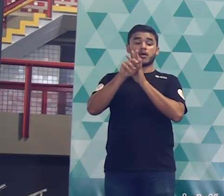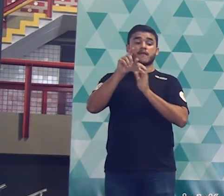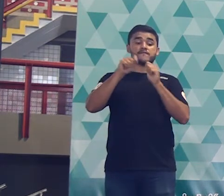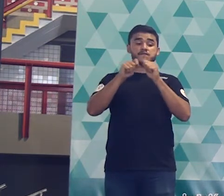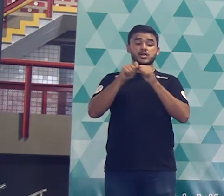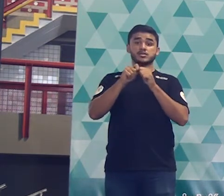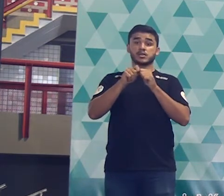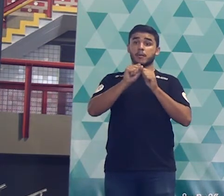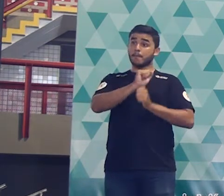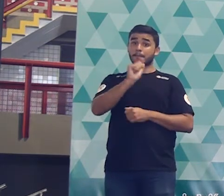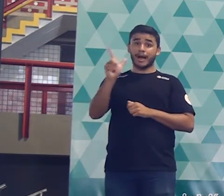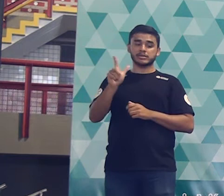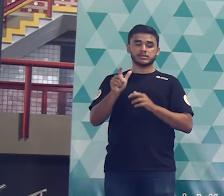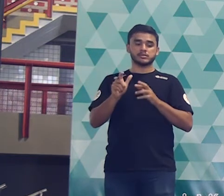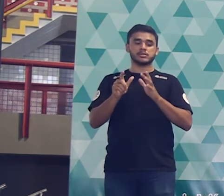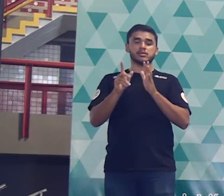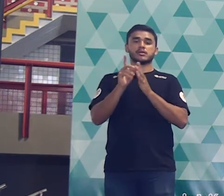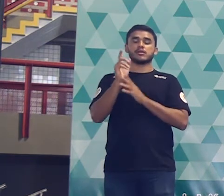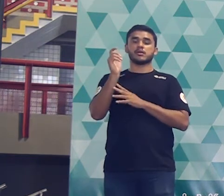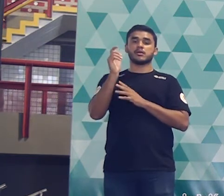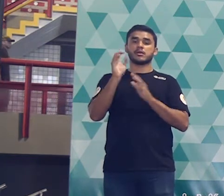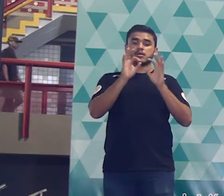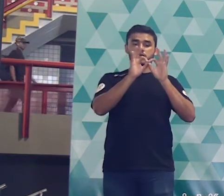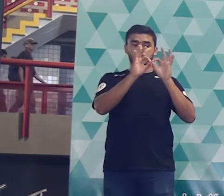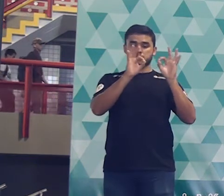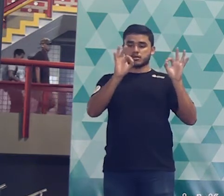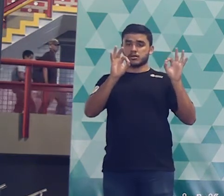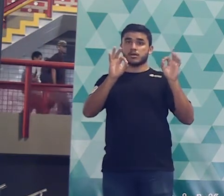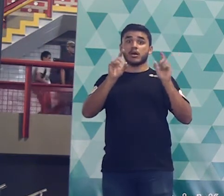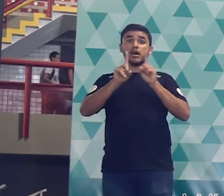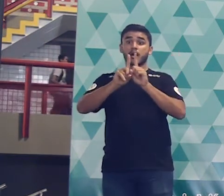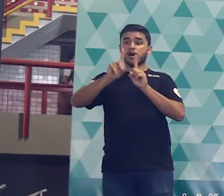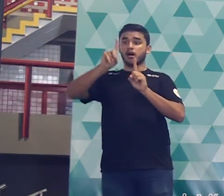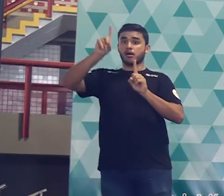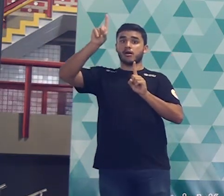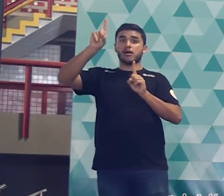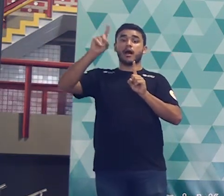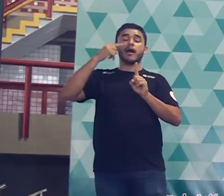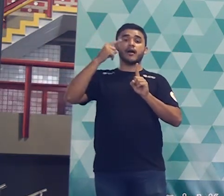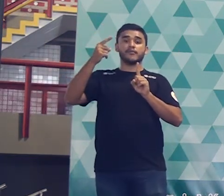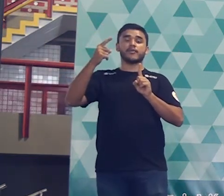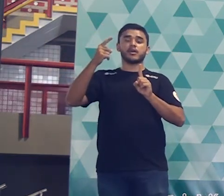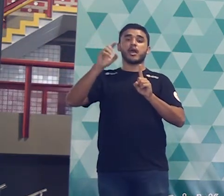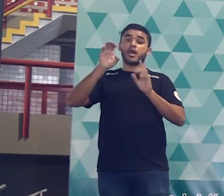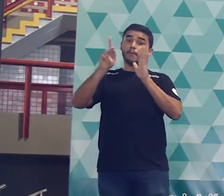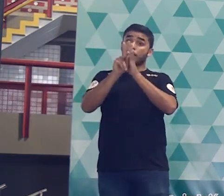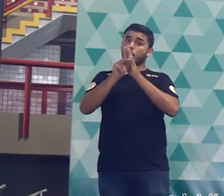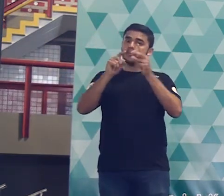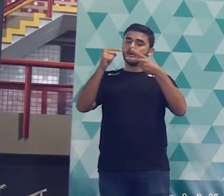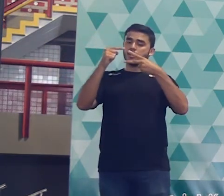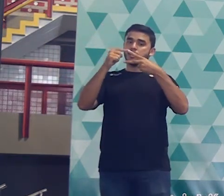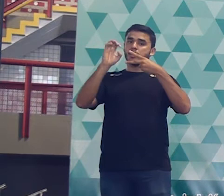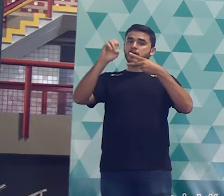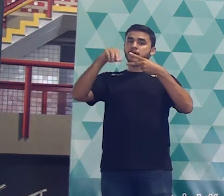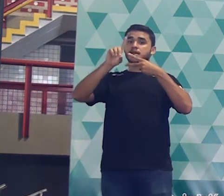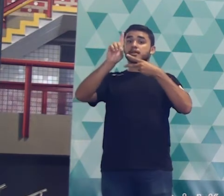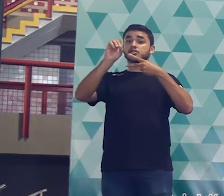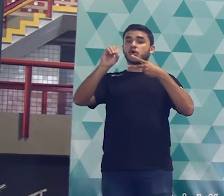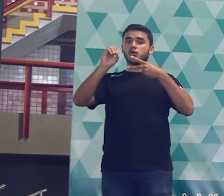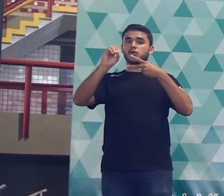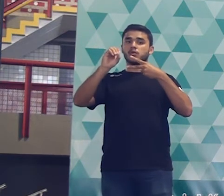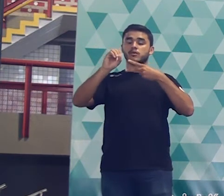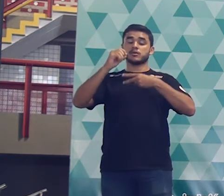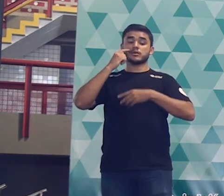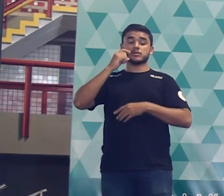do reagente, você tem uma reação do tipo endotérmica. Toda vida que a energia do reagente for maior